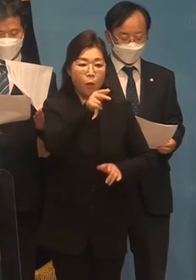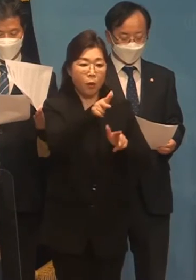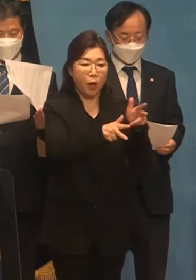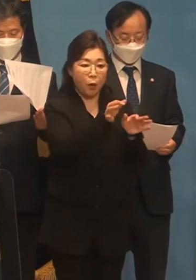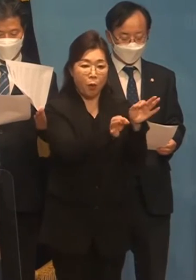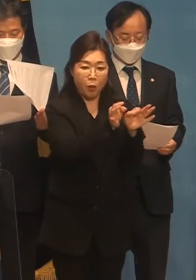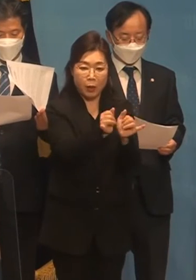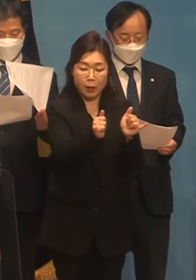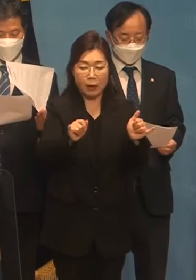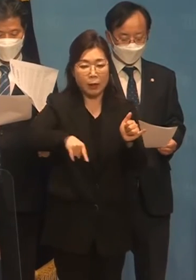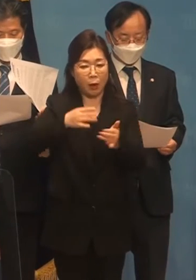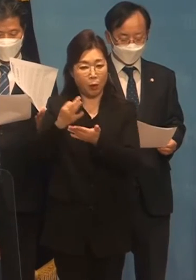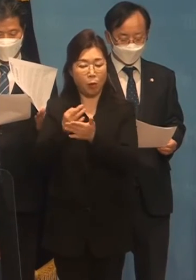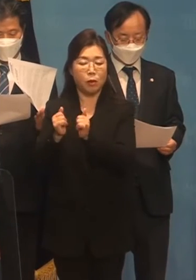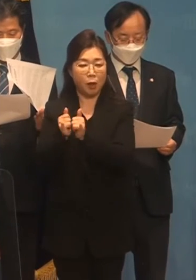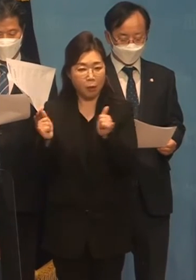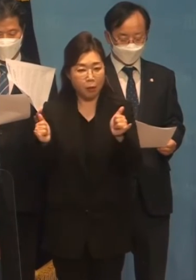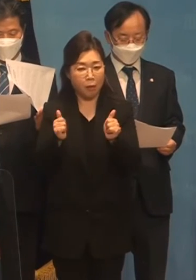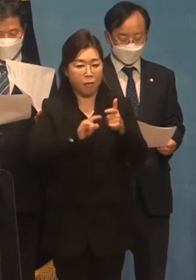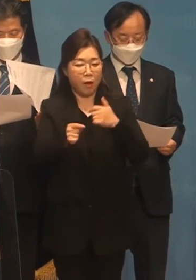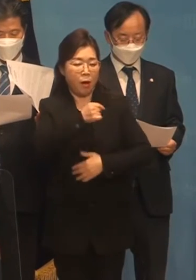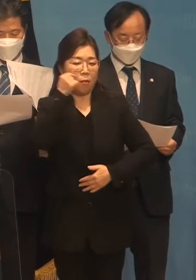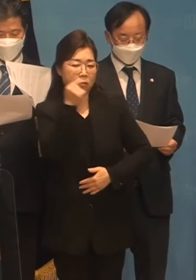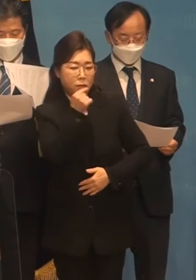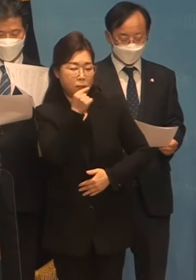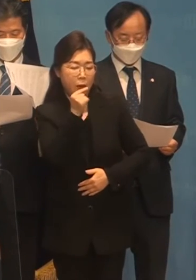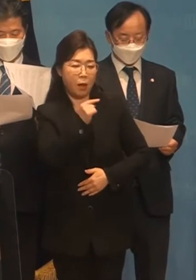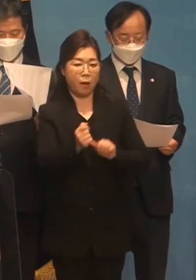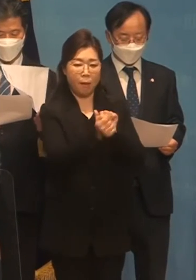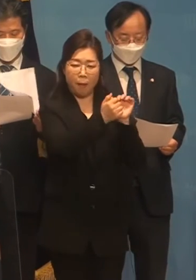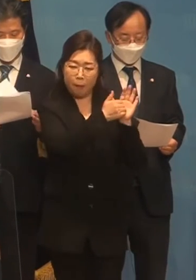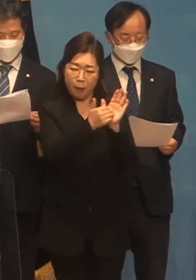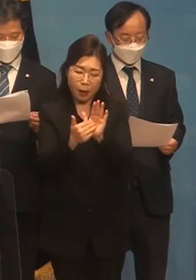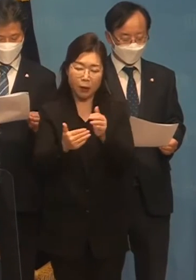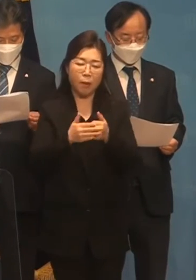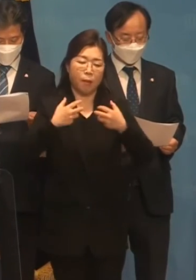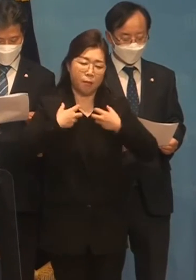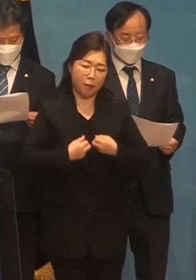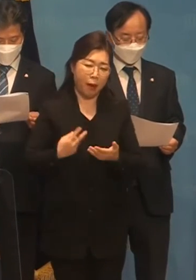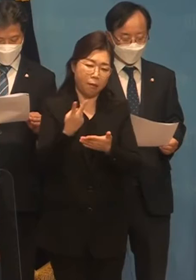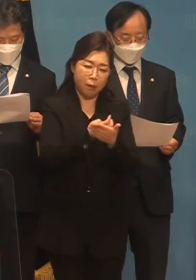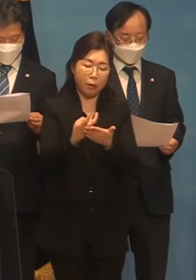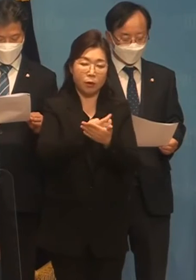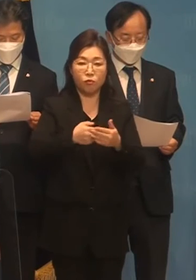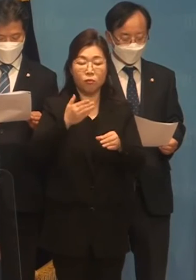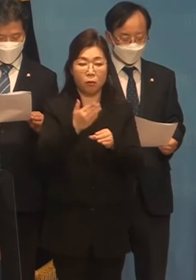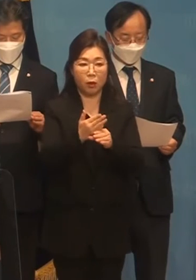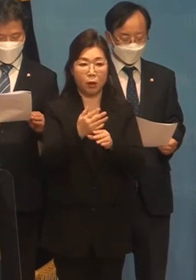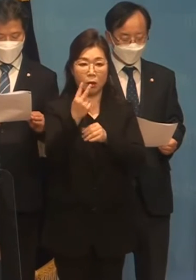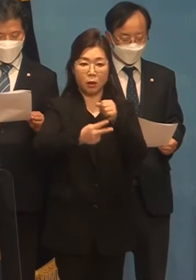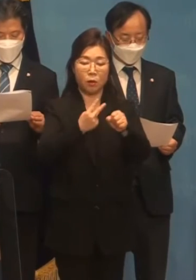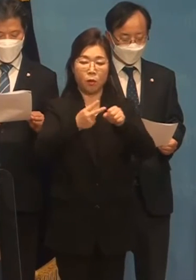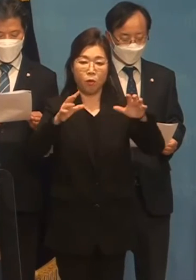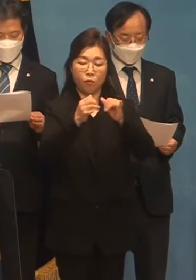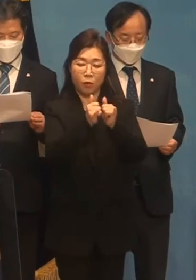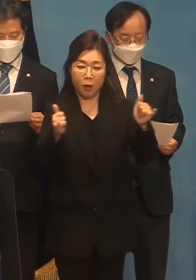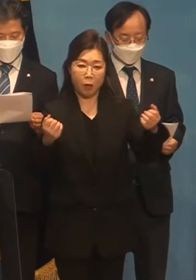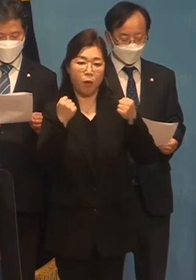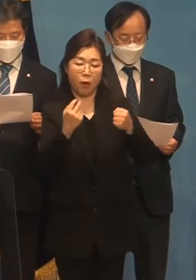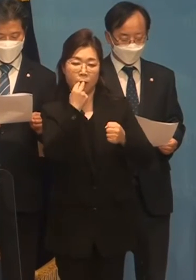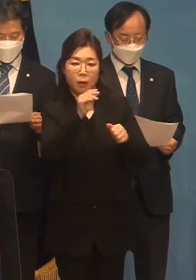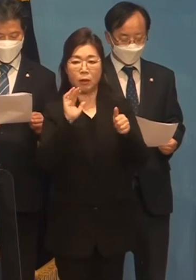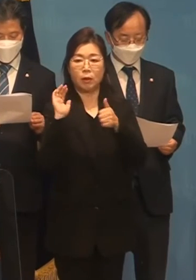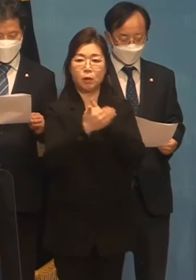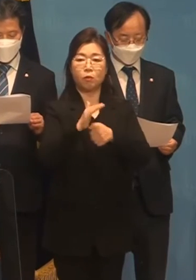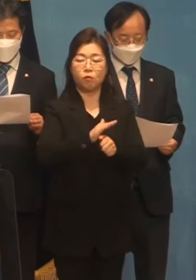소상공인과 자영업자들은 강화된 방역 조치에 절규하고 있습니다. 지난 2년간 국민의 건강과 생명을